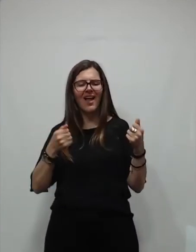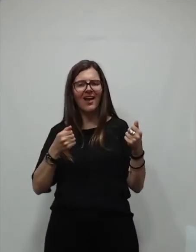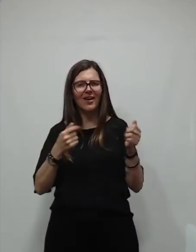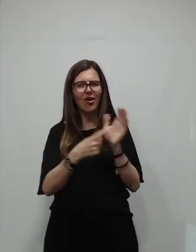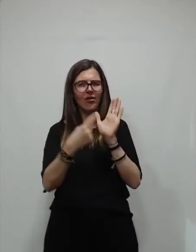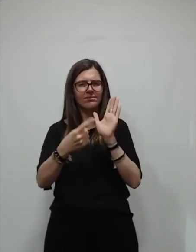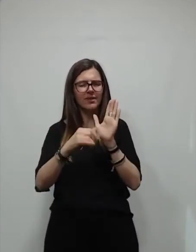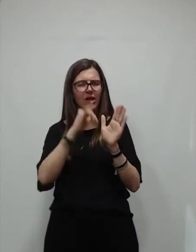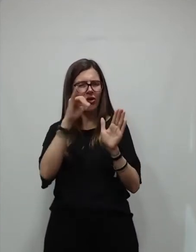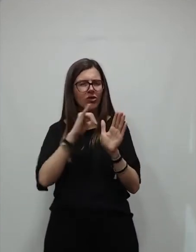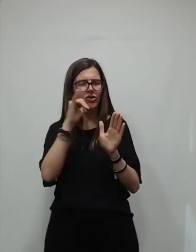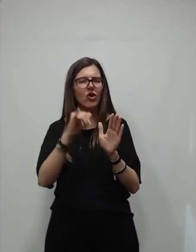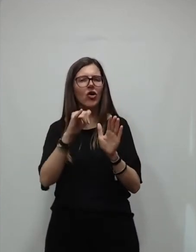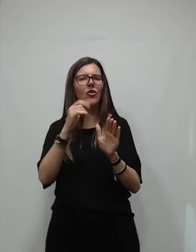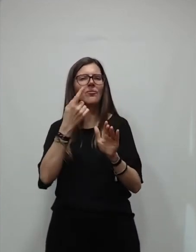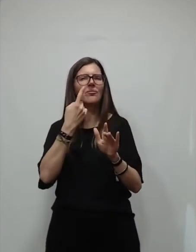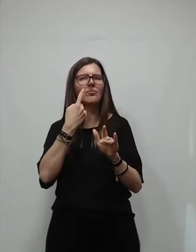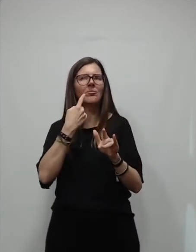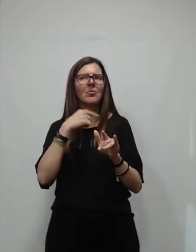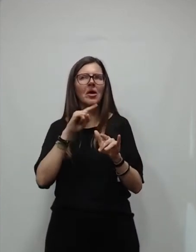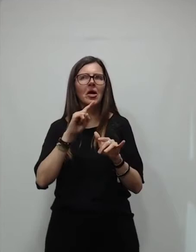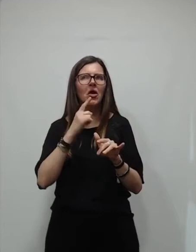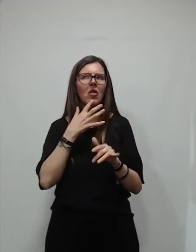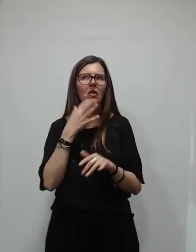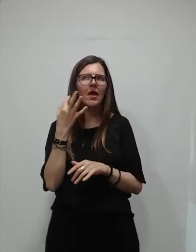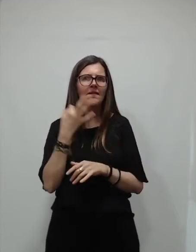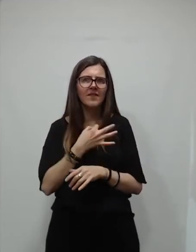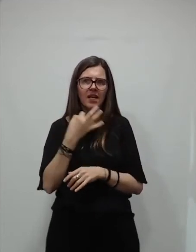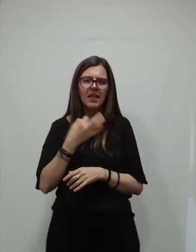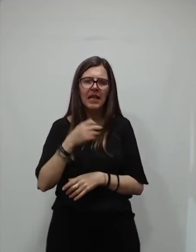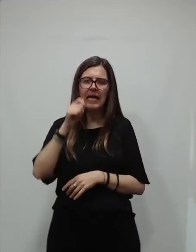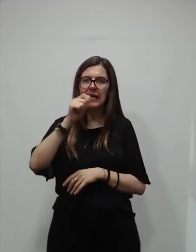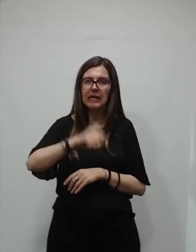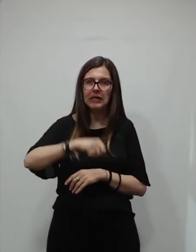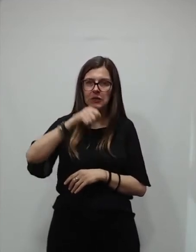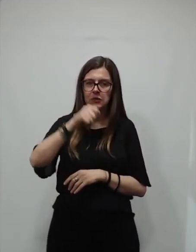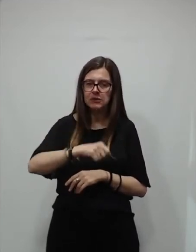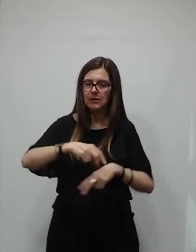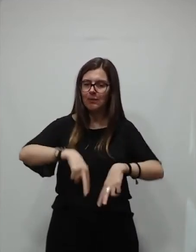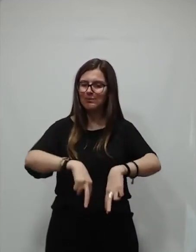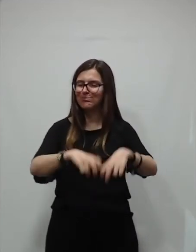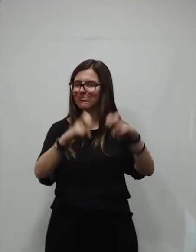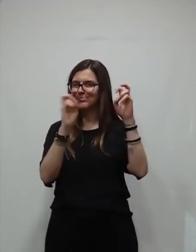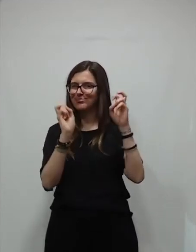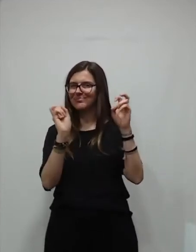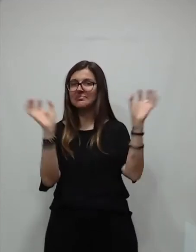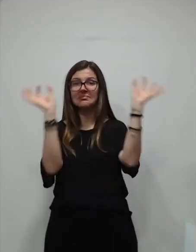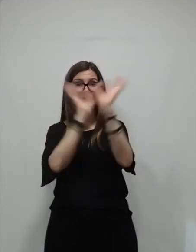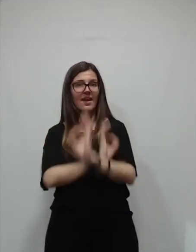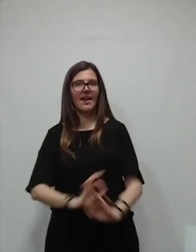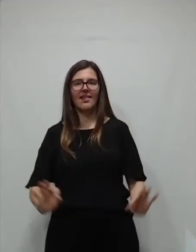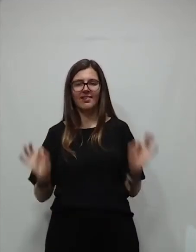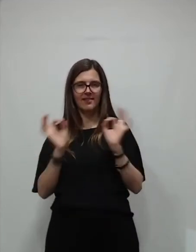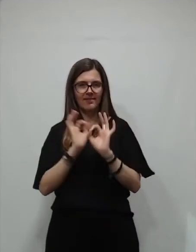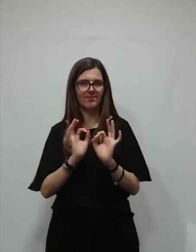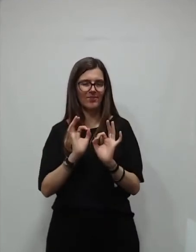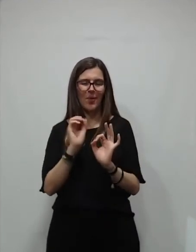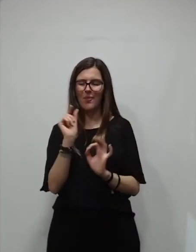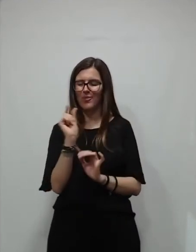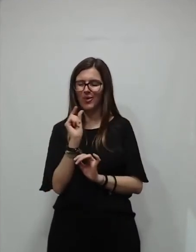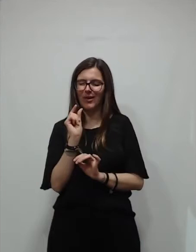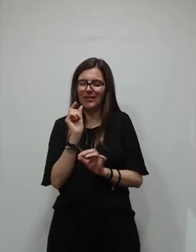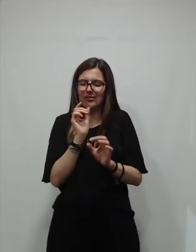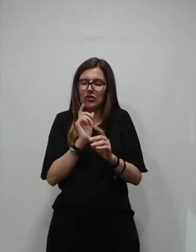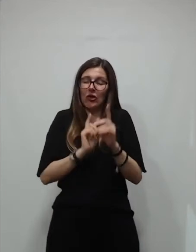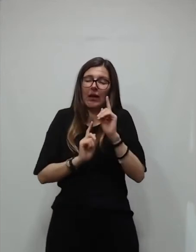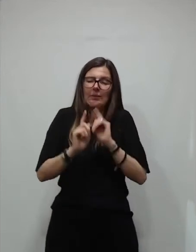hubo muchos vacíos de la justicia, hubo una justicia ausente, pero de todos los autores, todos los actores pudieron hacer